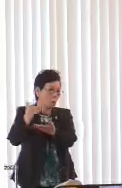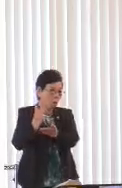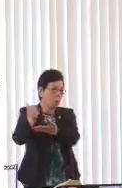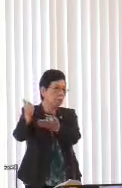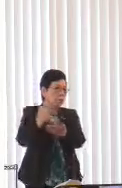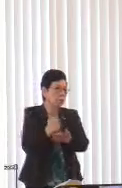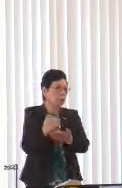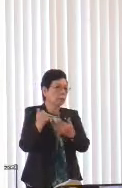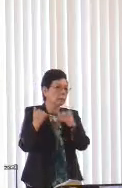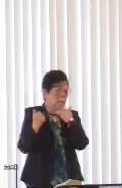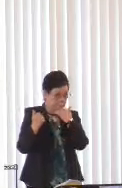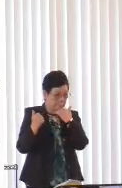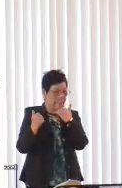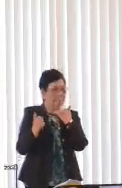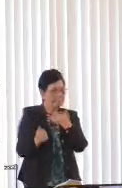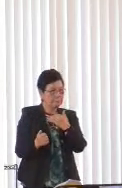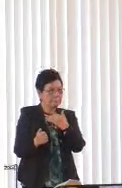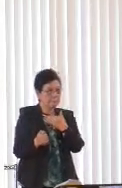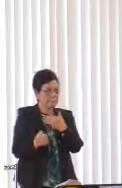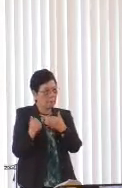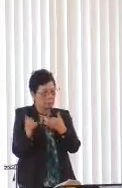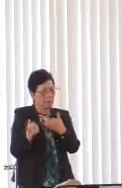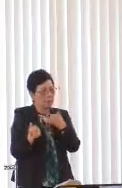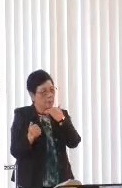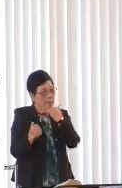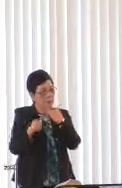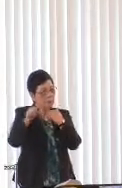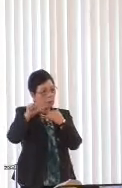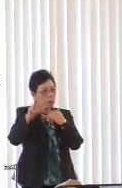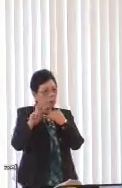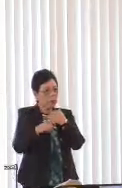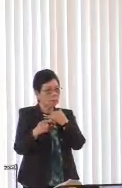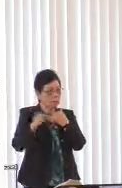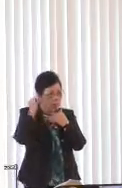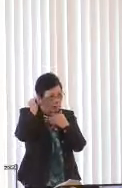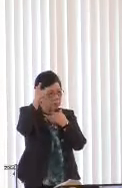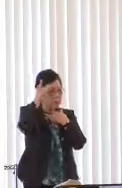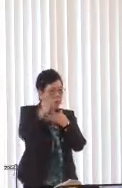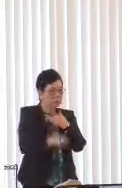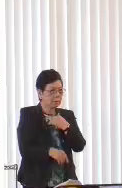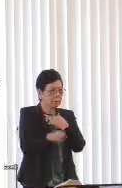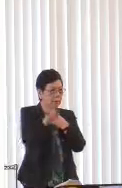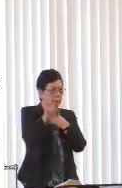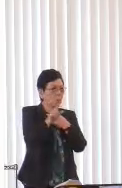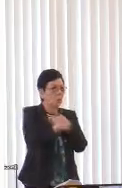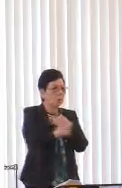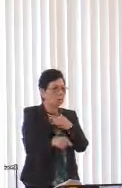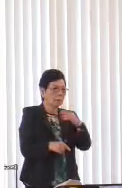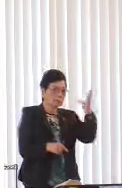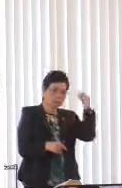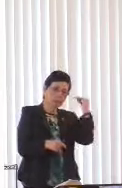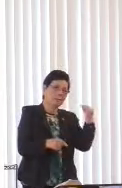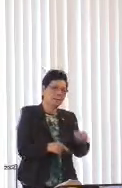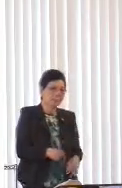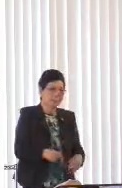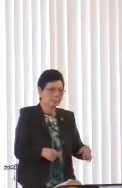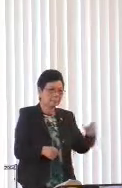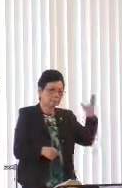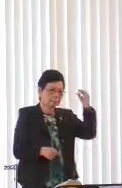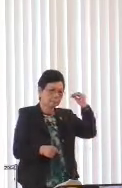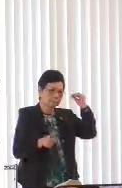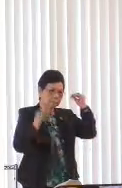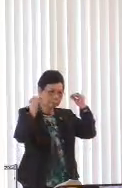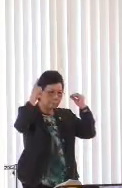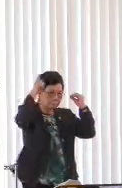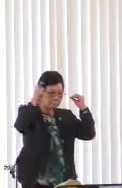愚かで、5人は賢かった。愚かな乙女たちは灯火を持っていたが油の用